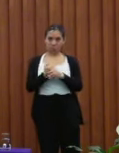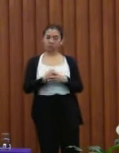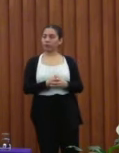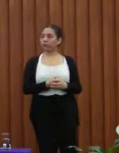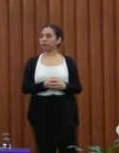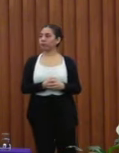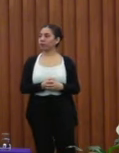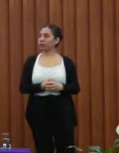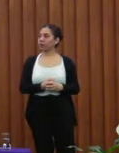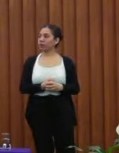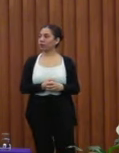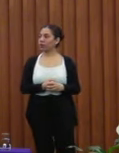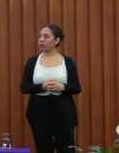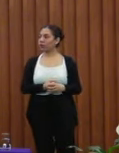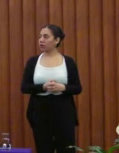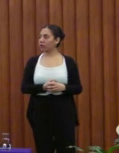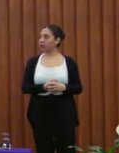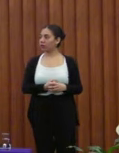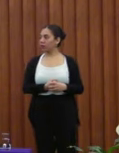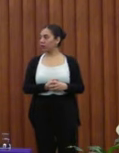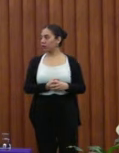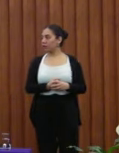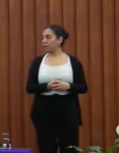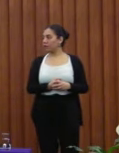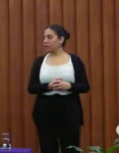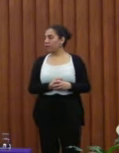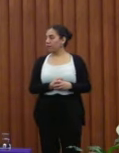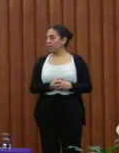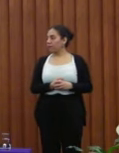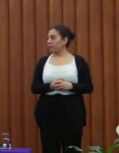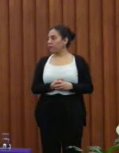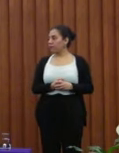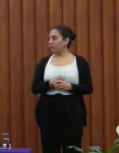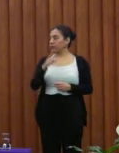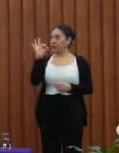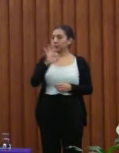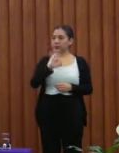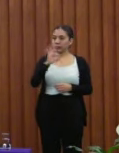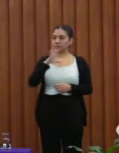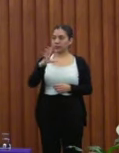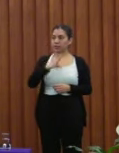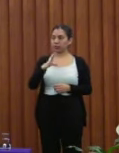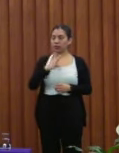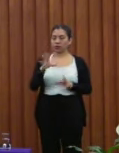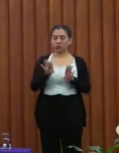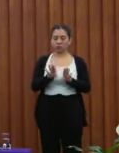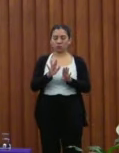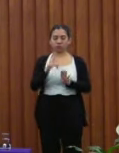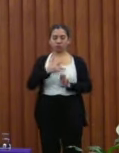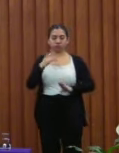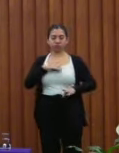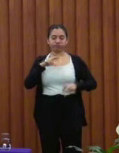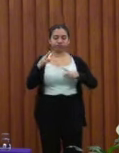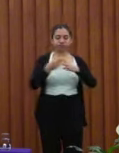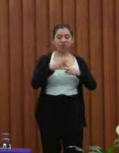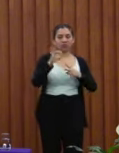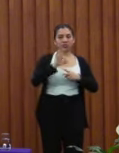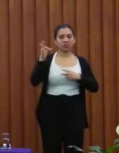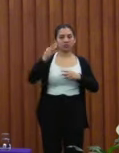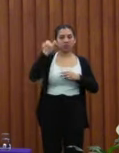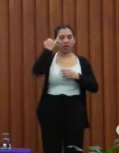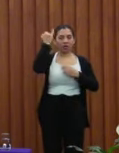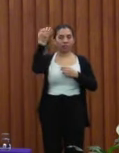hay que elaborar indicadores claros de cuando se está ante un homicidio que es motivado por el prejuicio y por el odio,